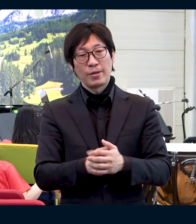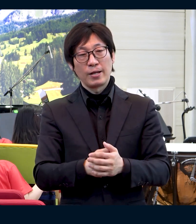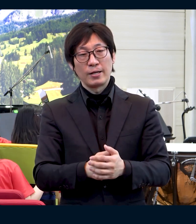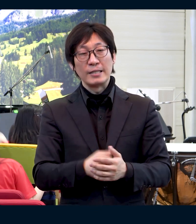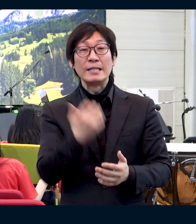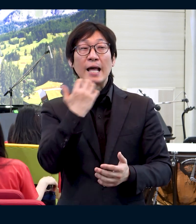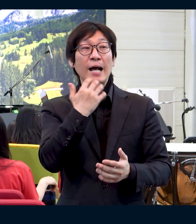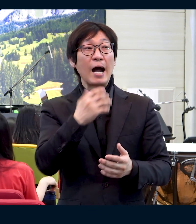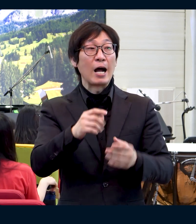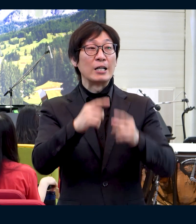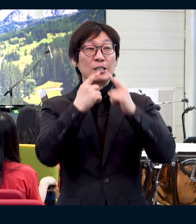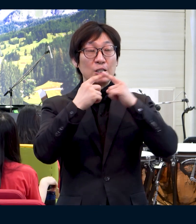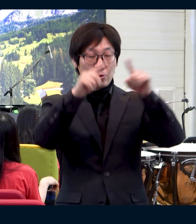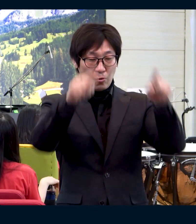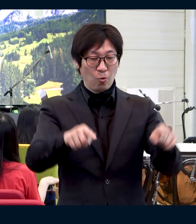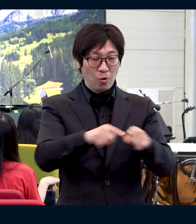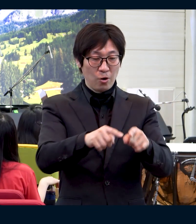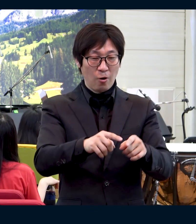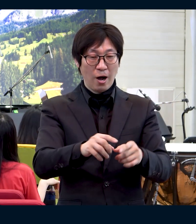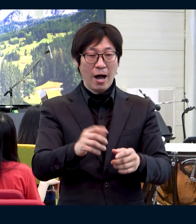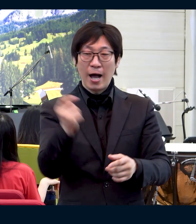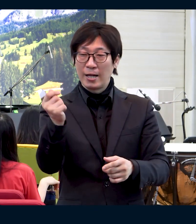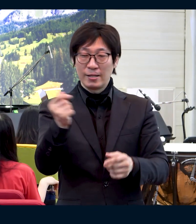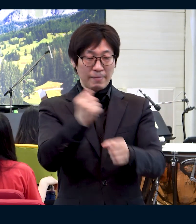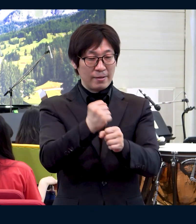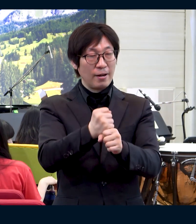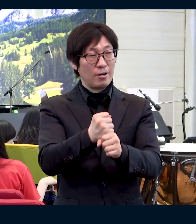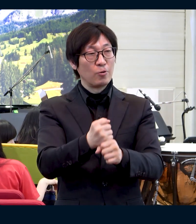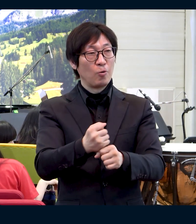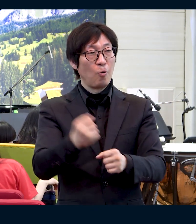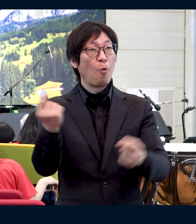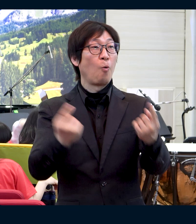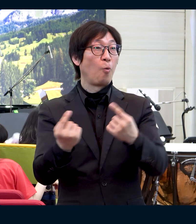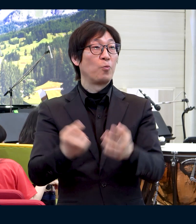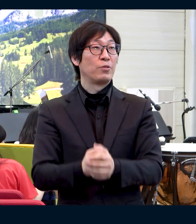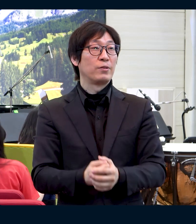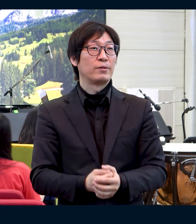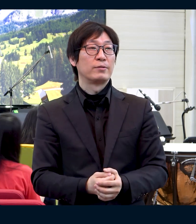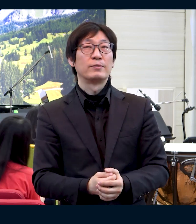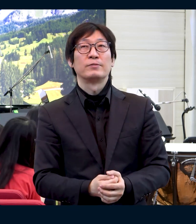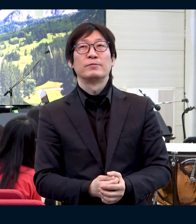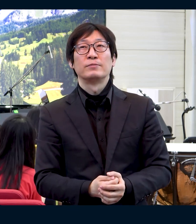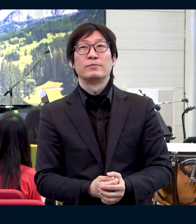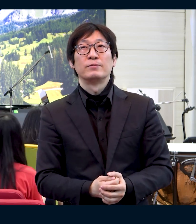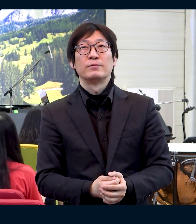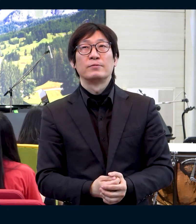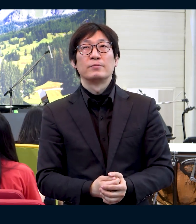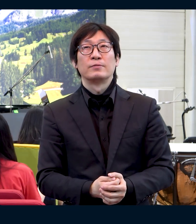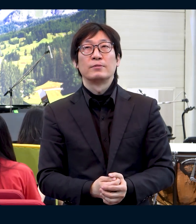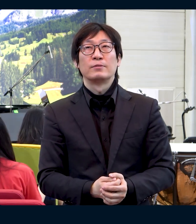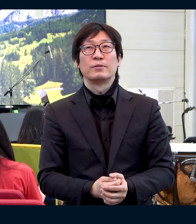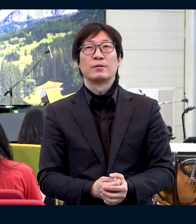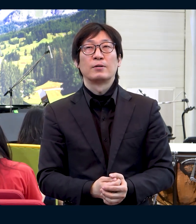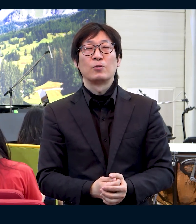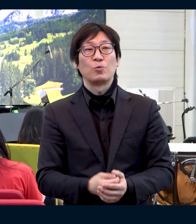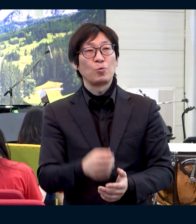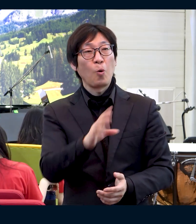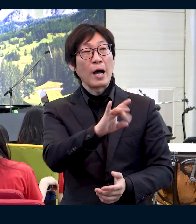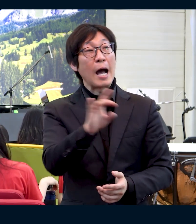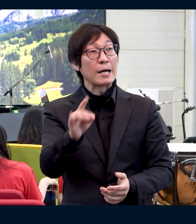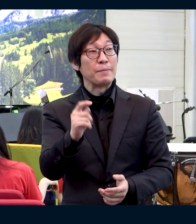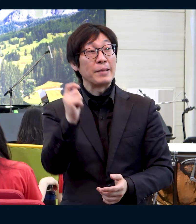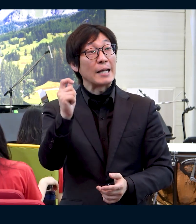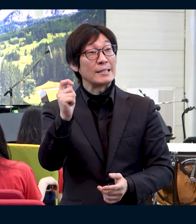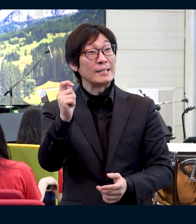하트를 접어와서 선생님들에게 나누어줬던, 사랑을 고백했던 그런 친구입니다. 혹시 행여 택시라도 타는